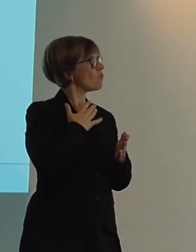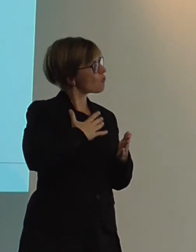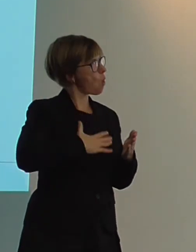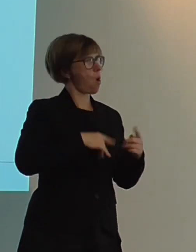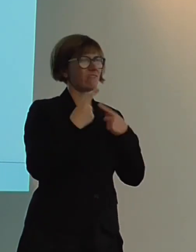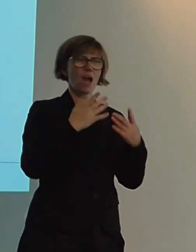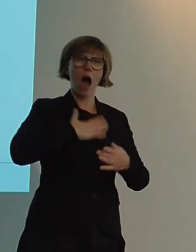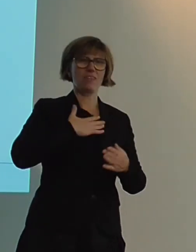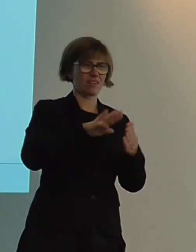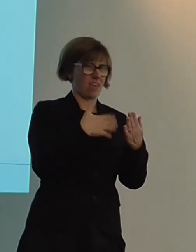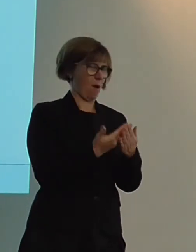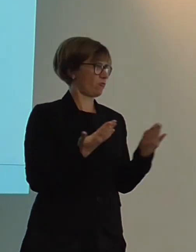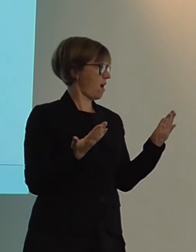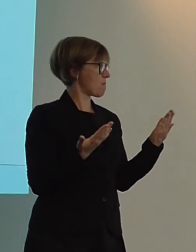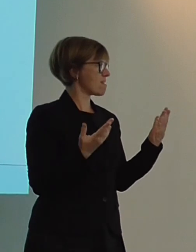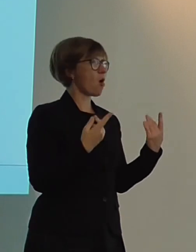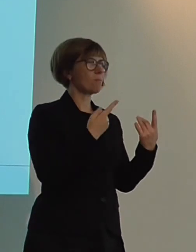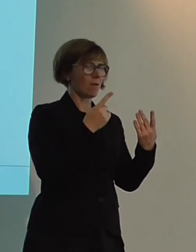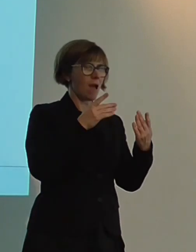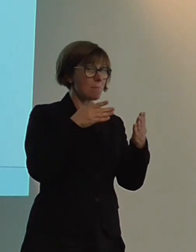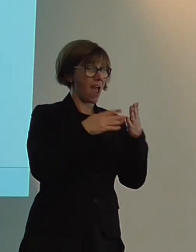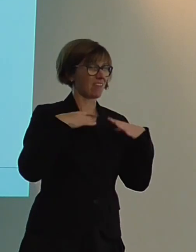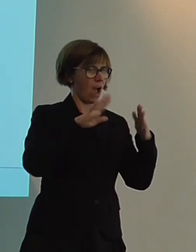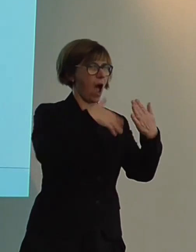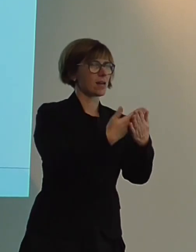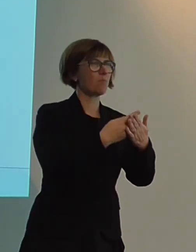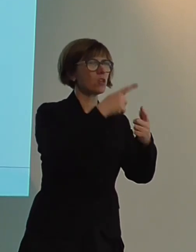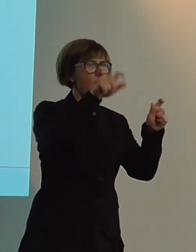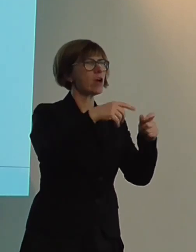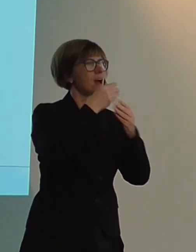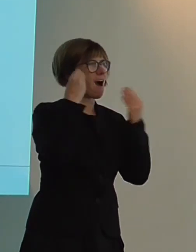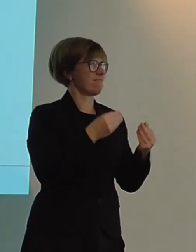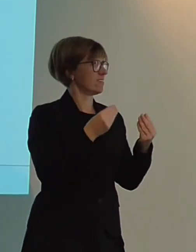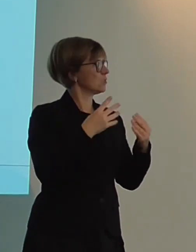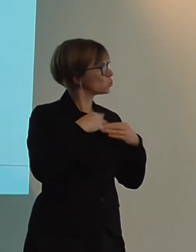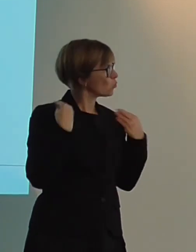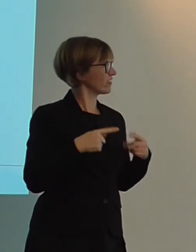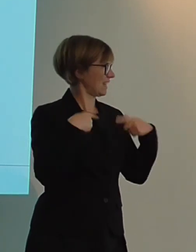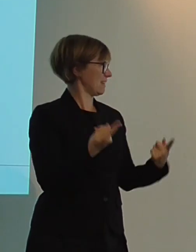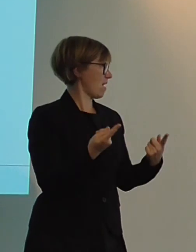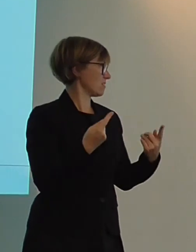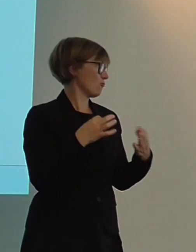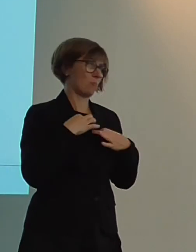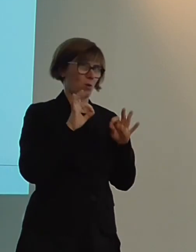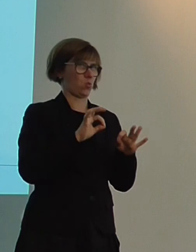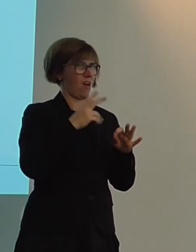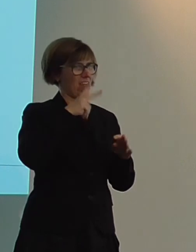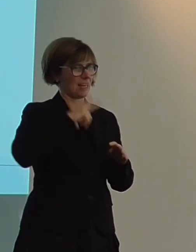Geschäft, eine sehr befriedigende Aufgabe, weil man kann was machen, was Menschen zufrieden macht. Mit